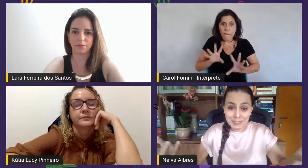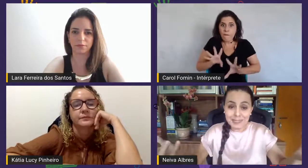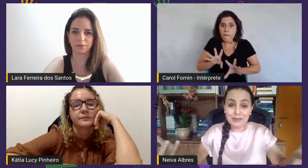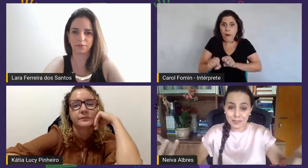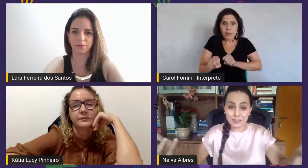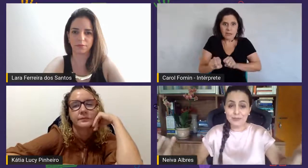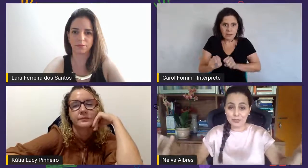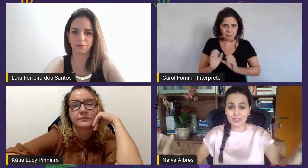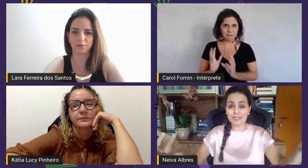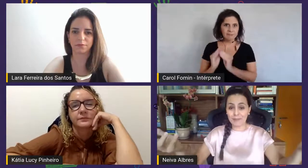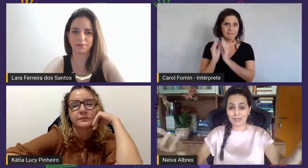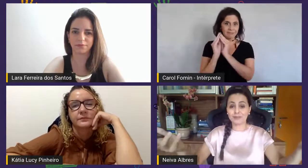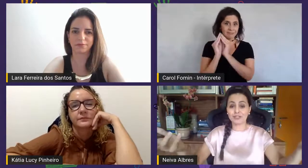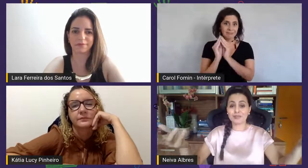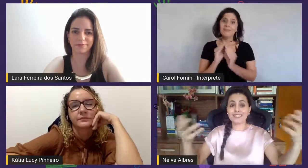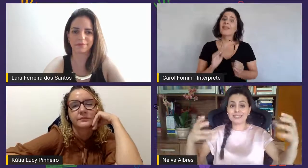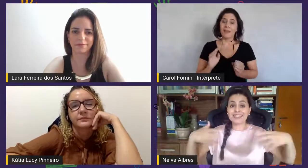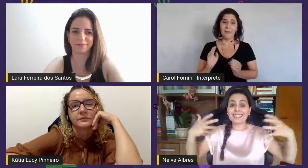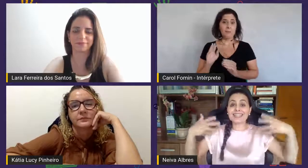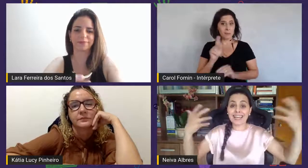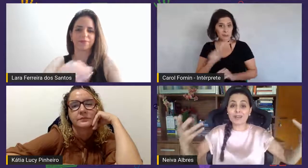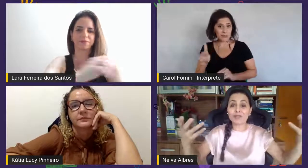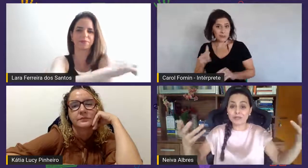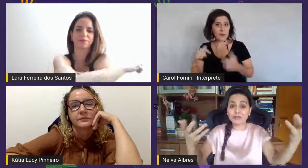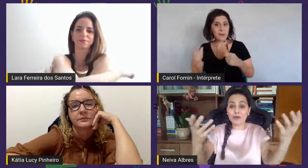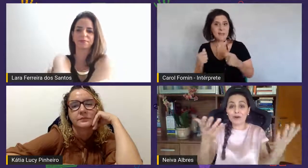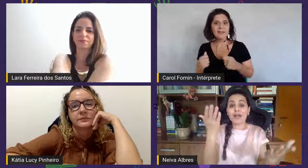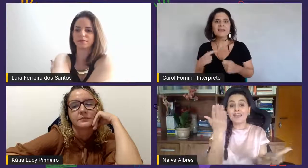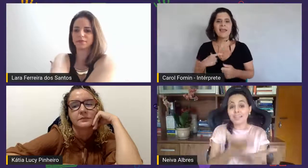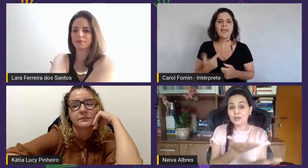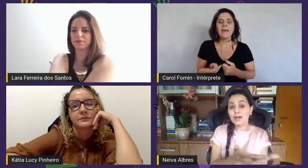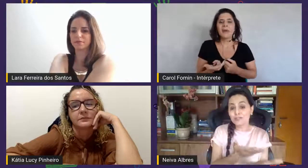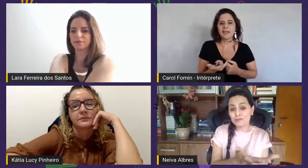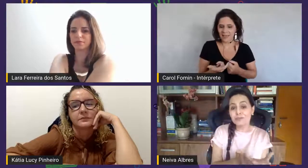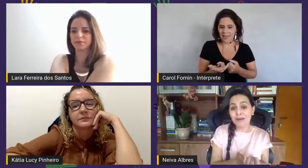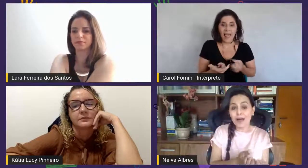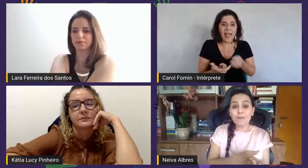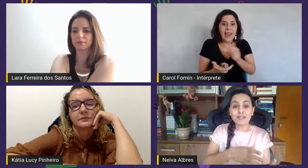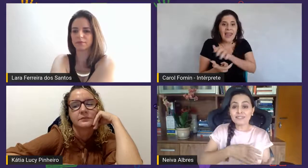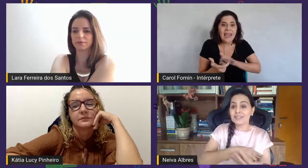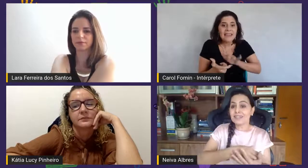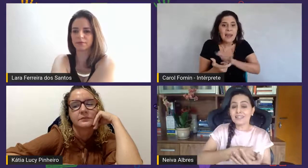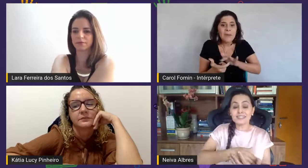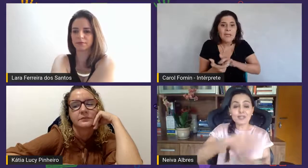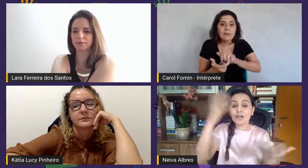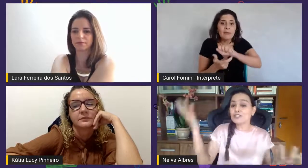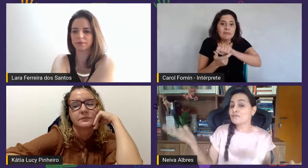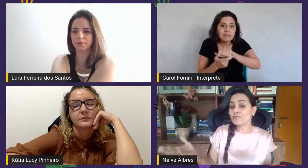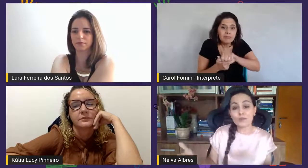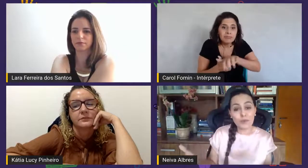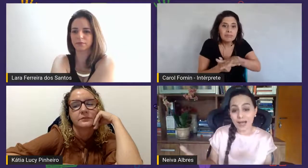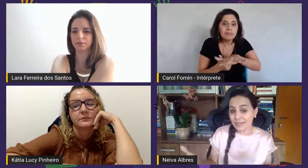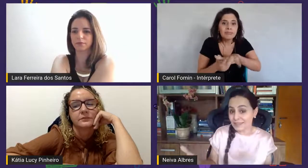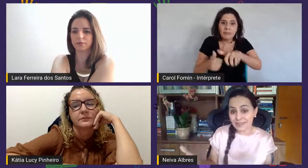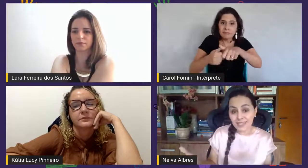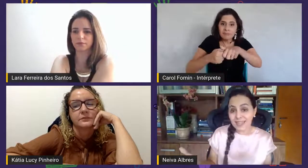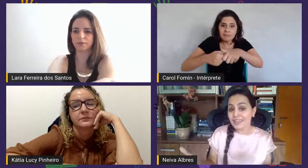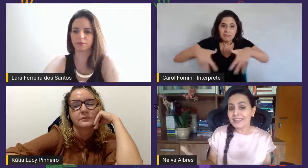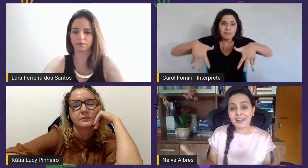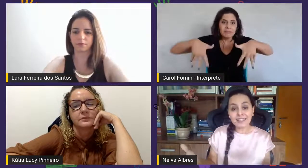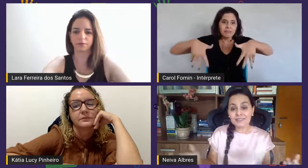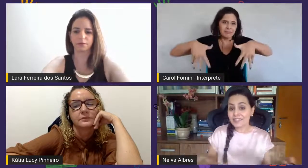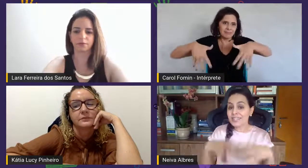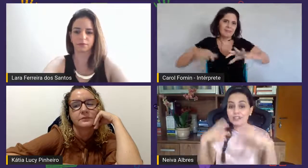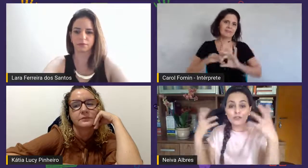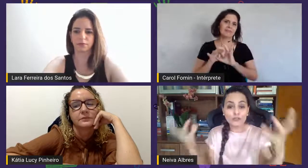também precisam desse multiletramento, a gente precisa ser letrado não só na linguagem verbal, mas nas linguagens visuais.